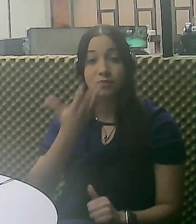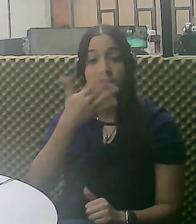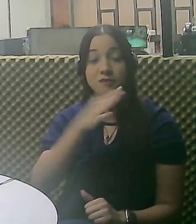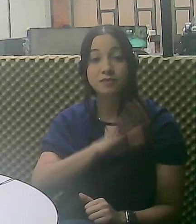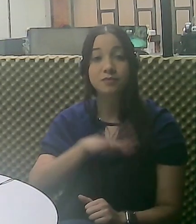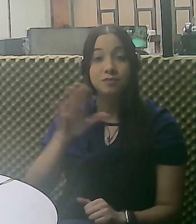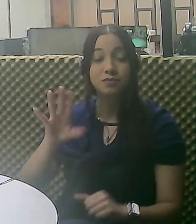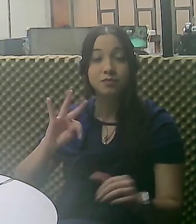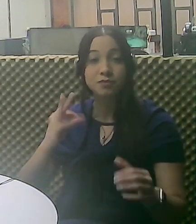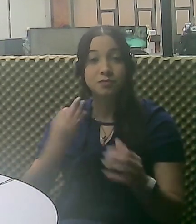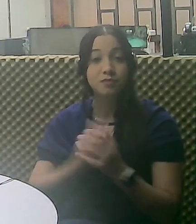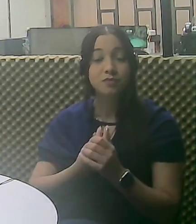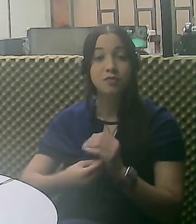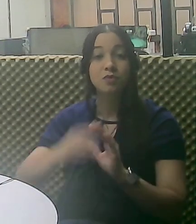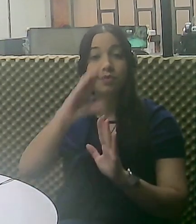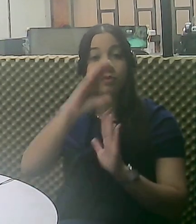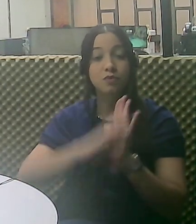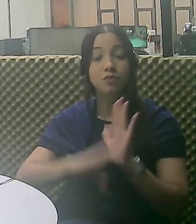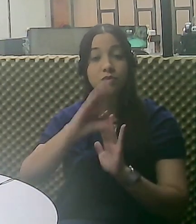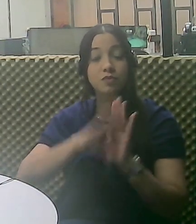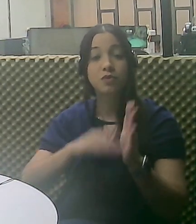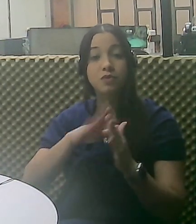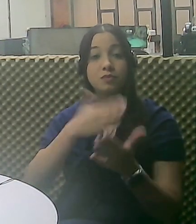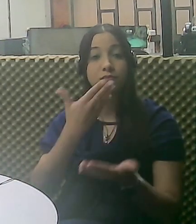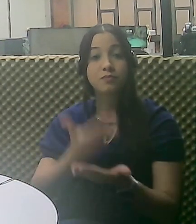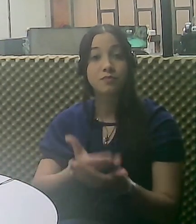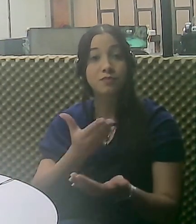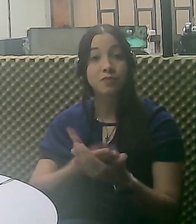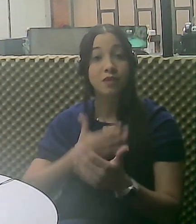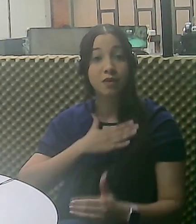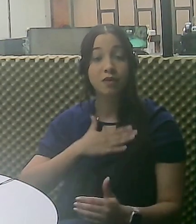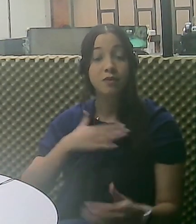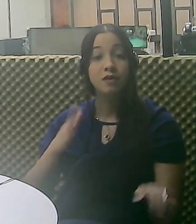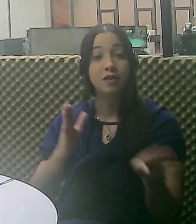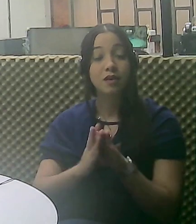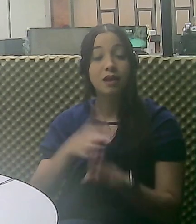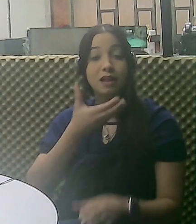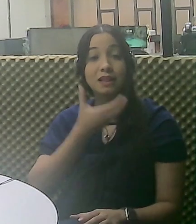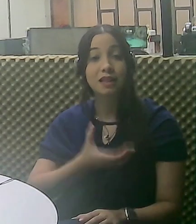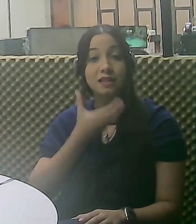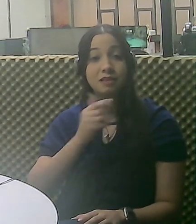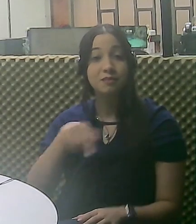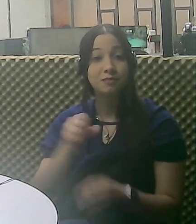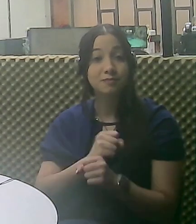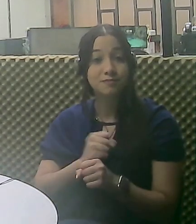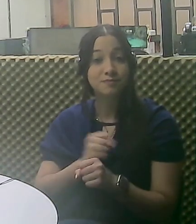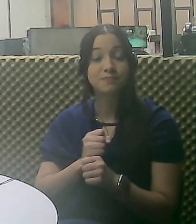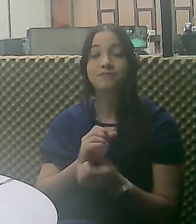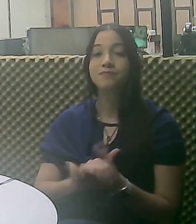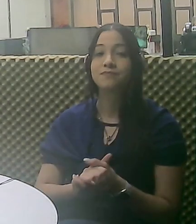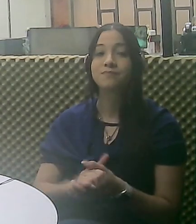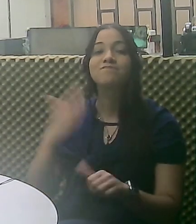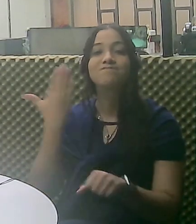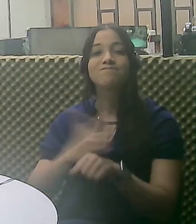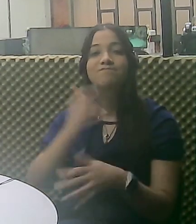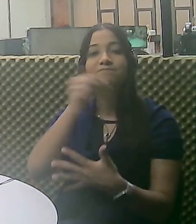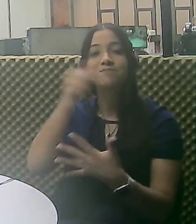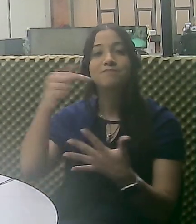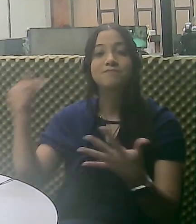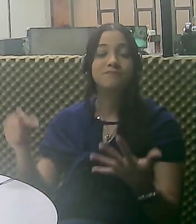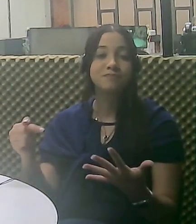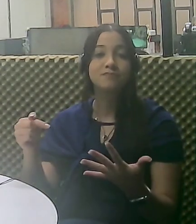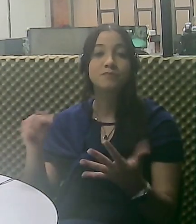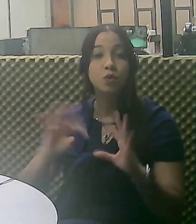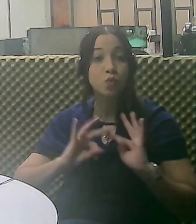Mirins integrará o cronograma de aulas no período de agosto a dezembro deste ano. Entre as atividades